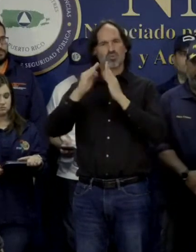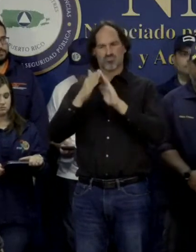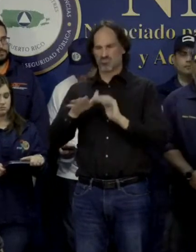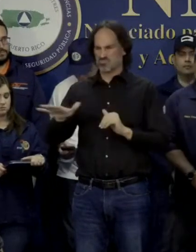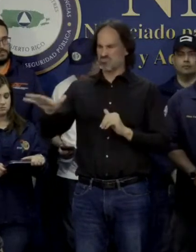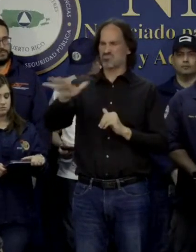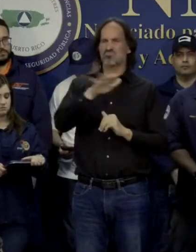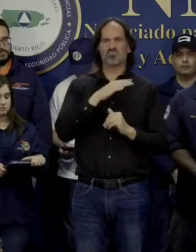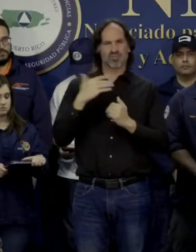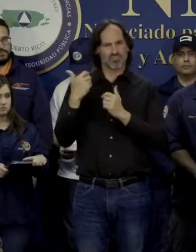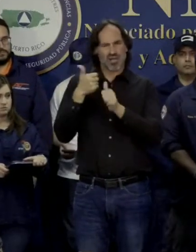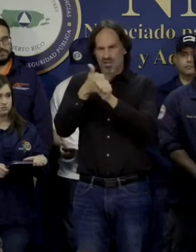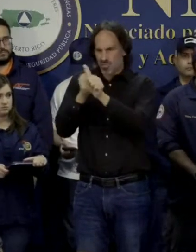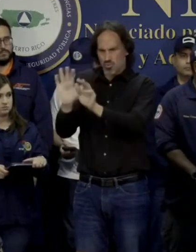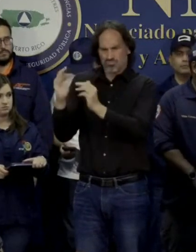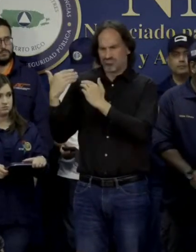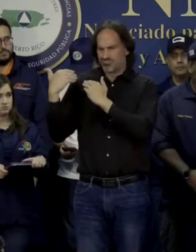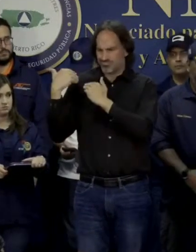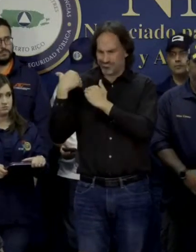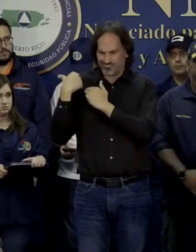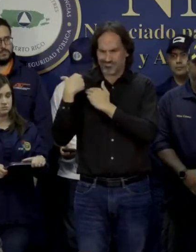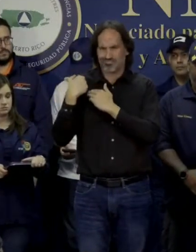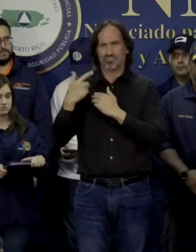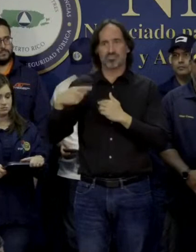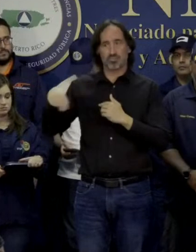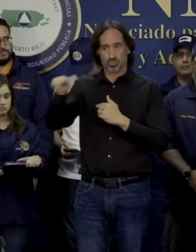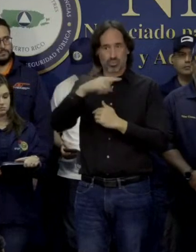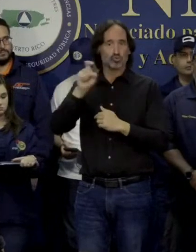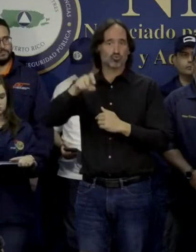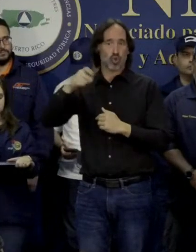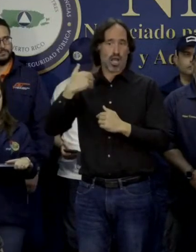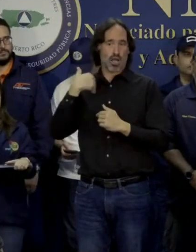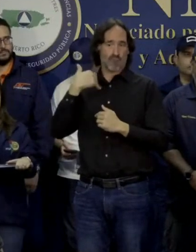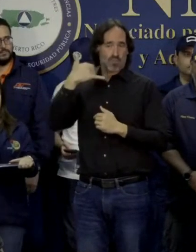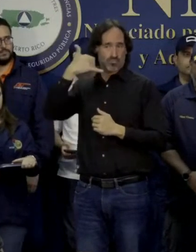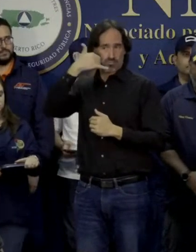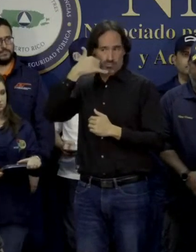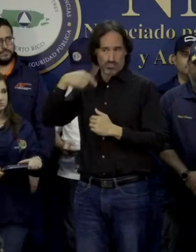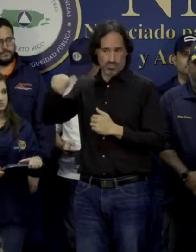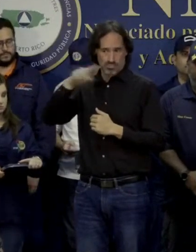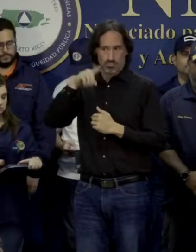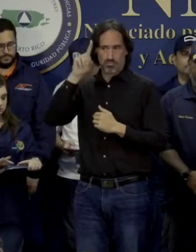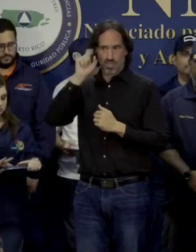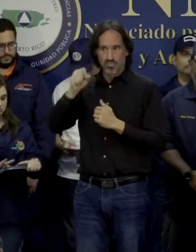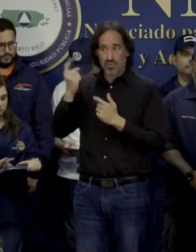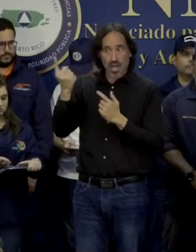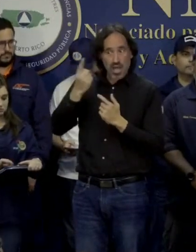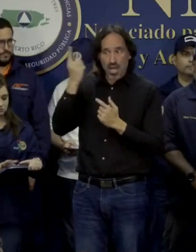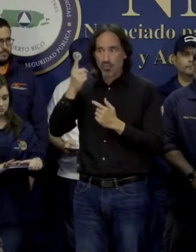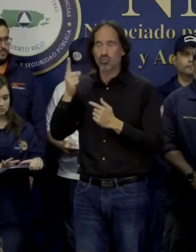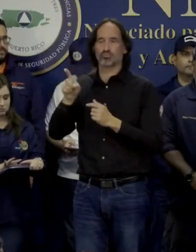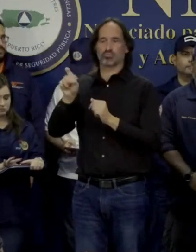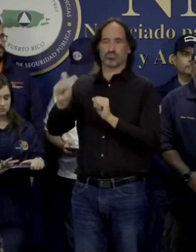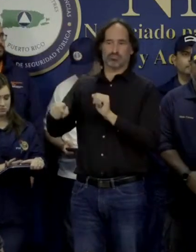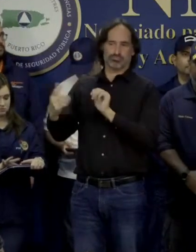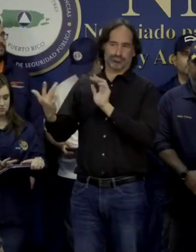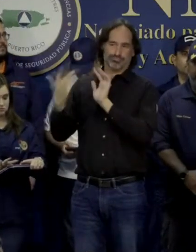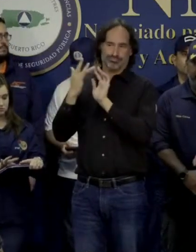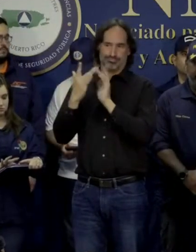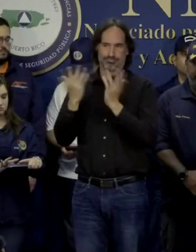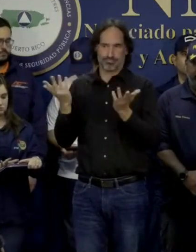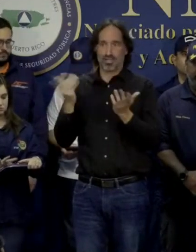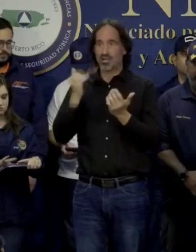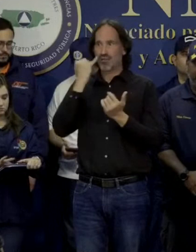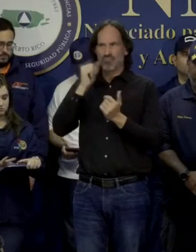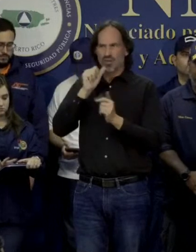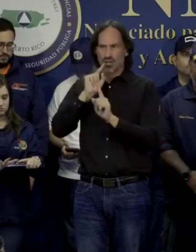número de celular y pueden textearme a mí, lo saben todos, si es que el equipo no les responde. Eso no está pasando,